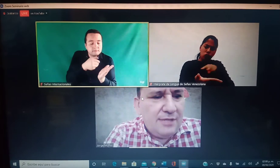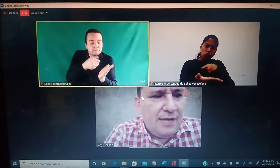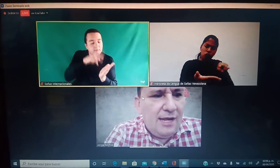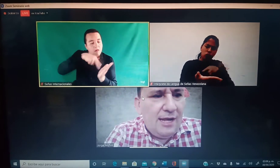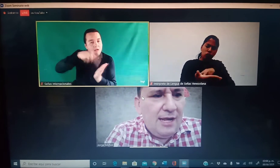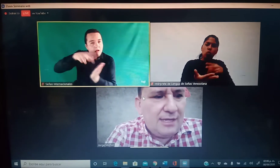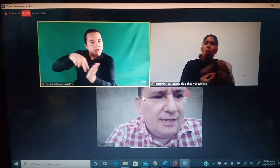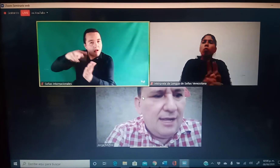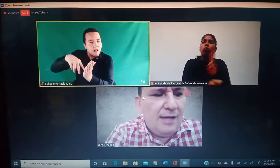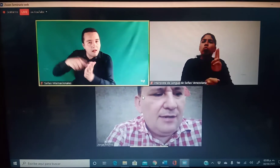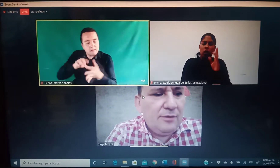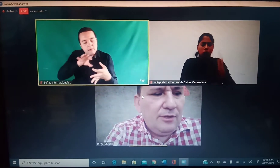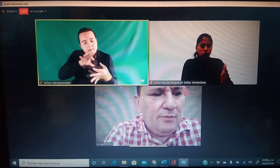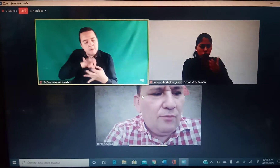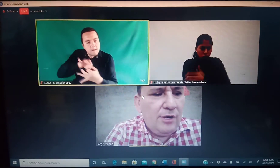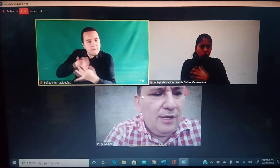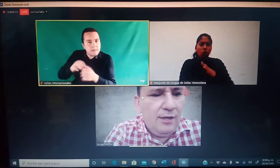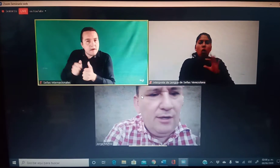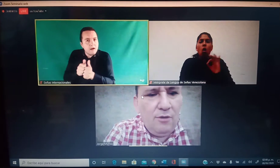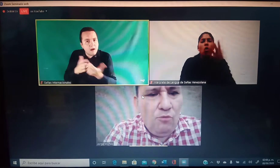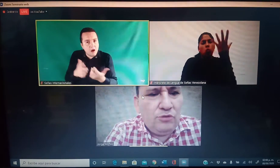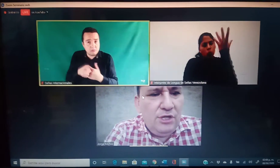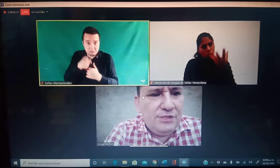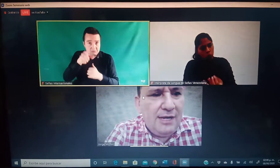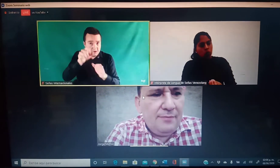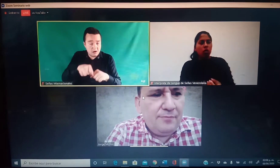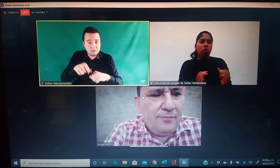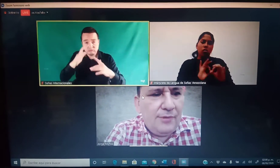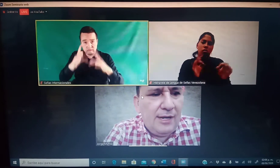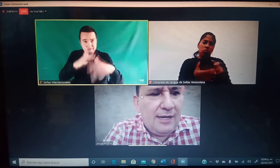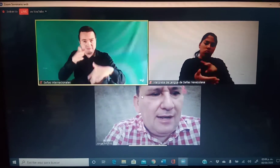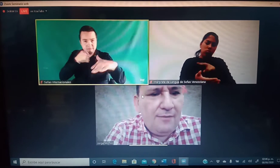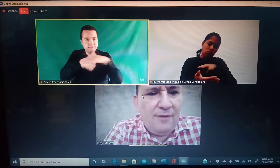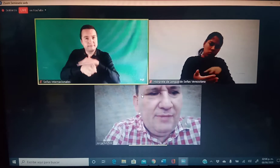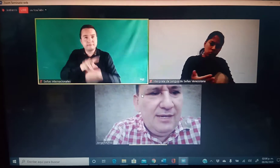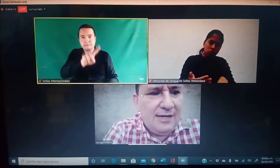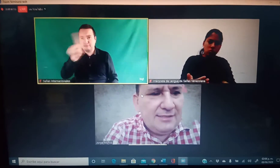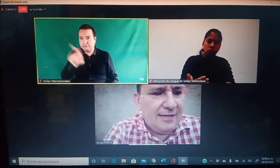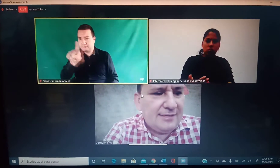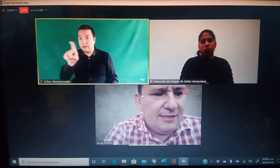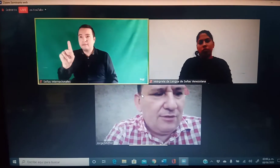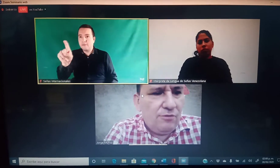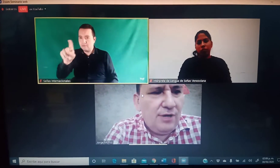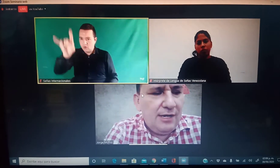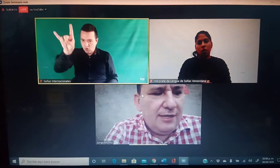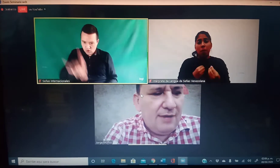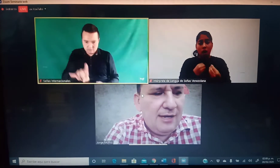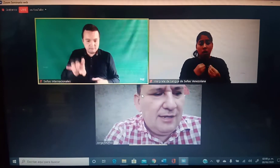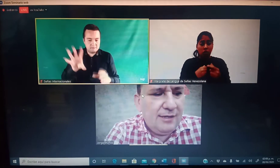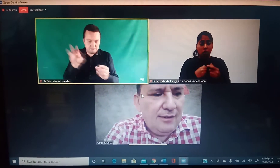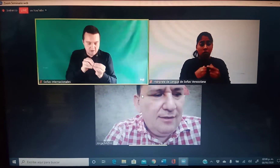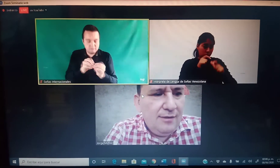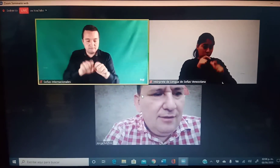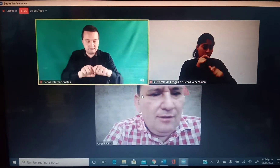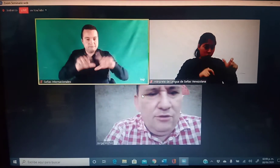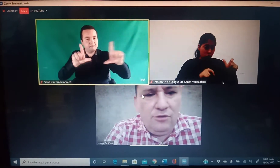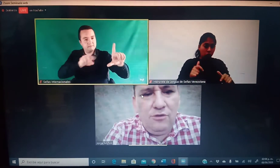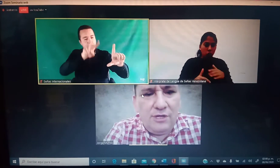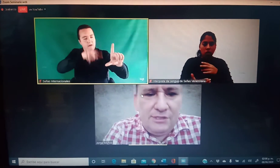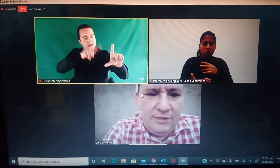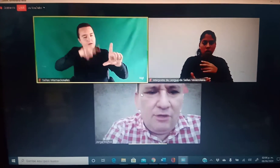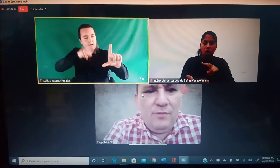revisar, puede descargar, puede utilizar para familiarizarse con la línea braille. Ok.